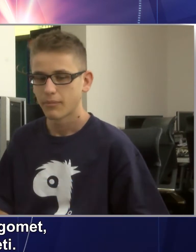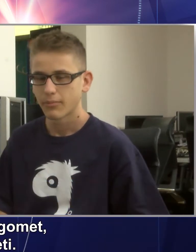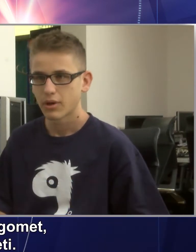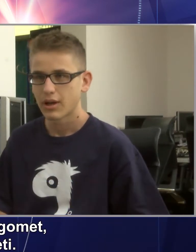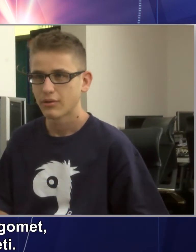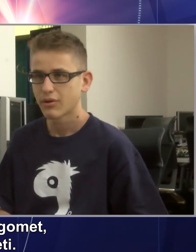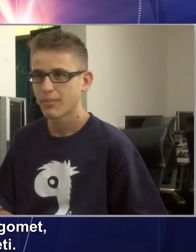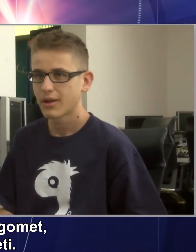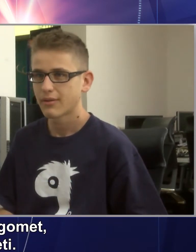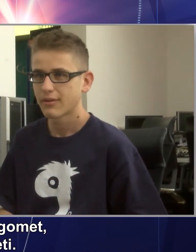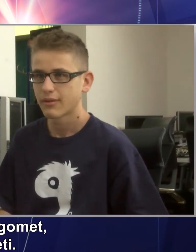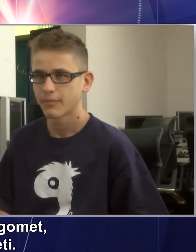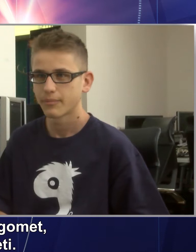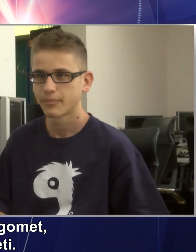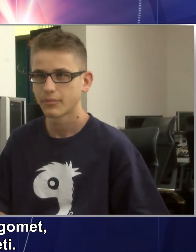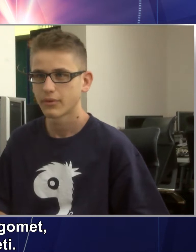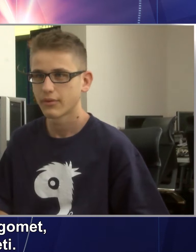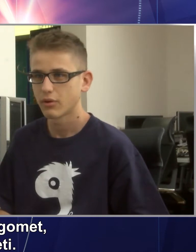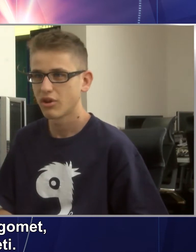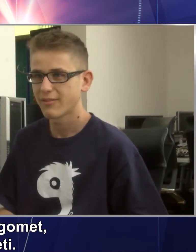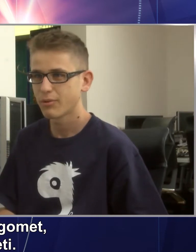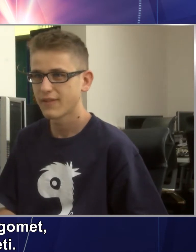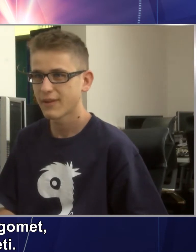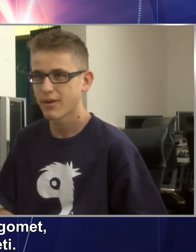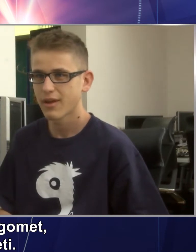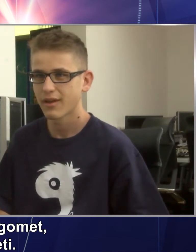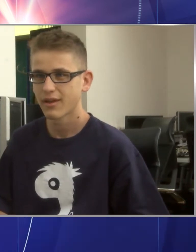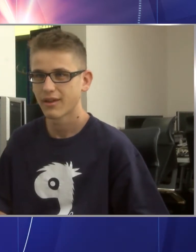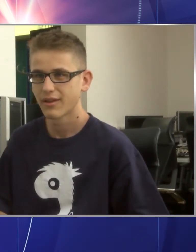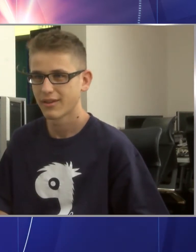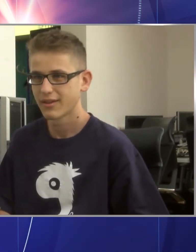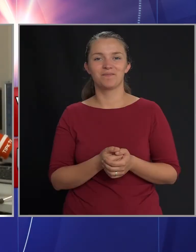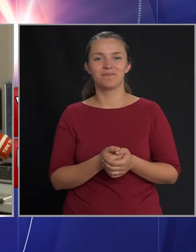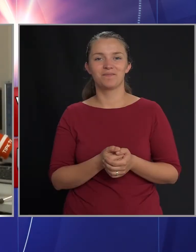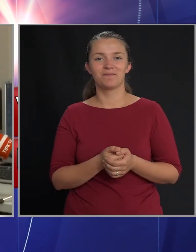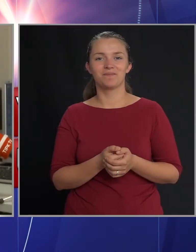Potem smo igrali nogomet, družili s puncami.